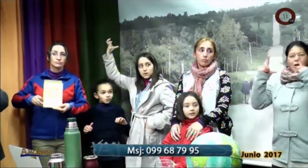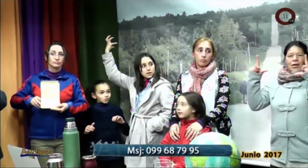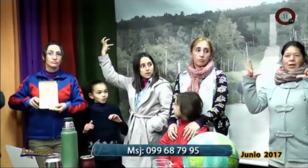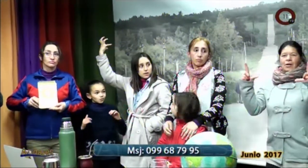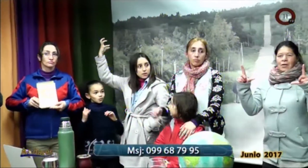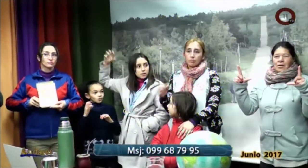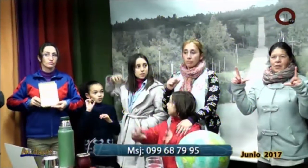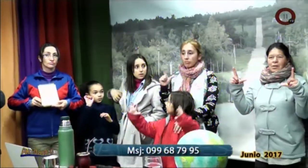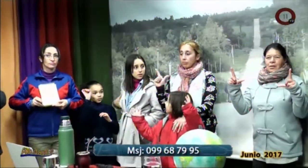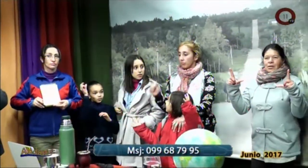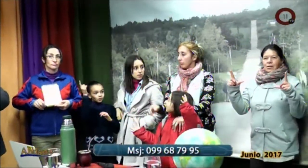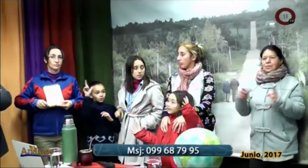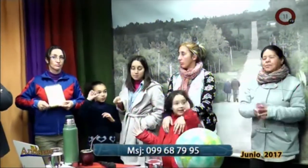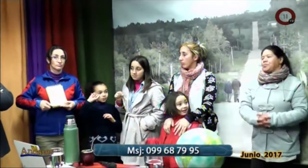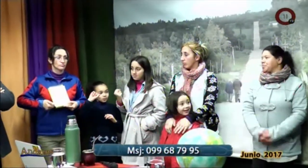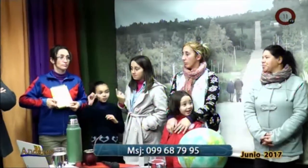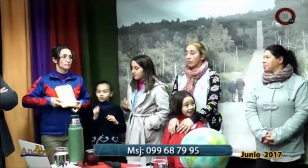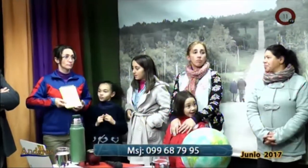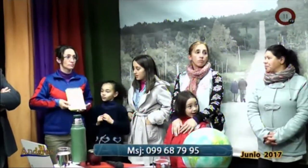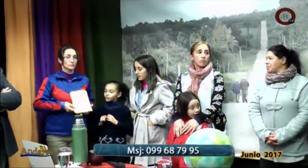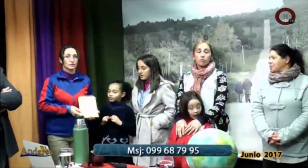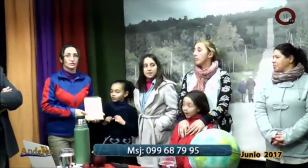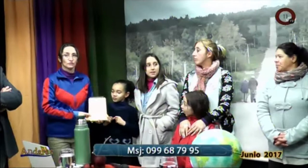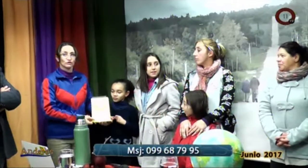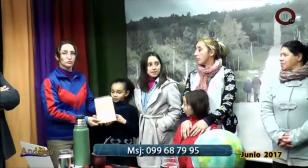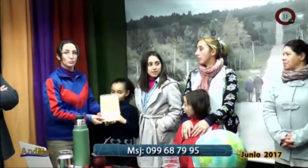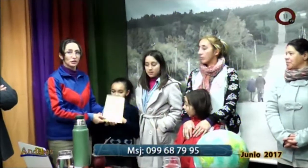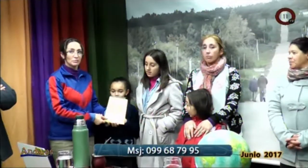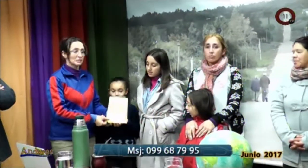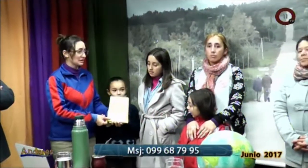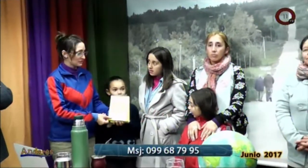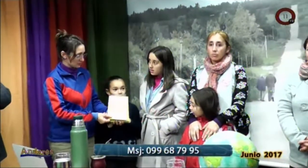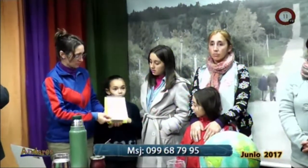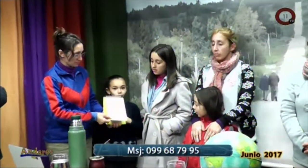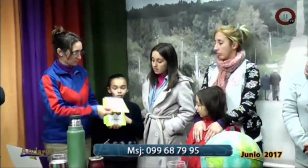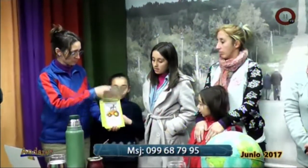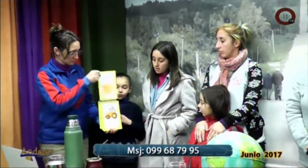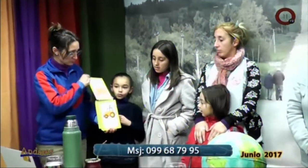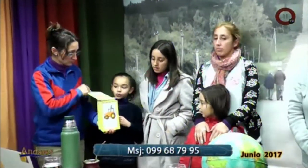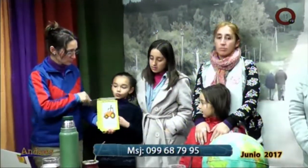Te voy a mostrar más acá Así